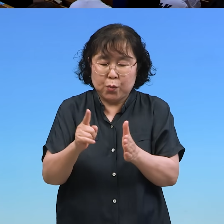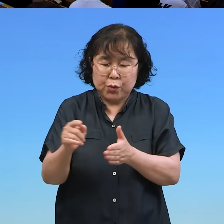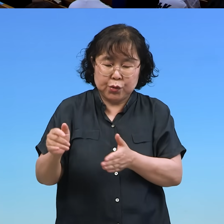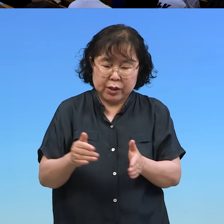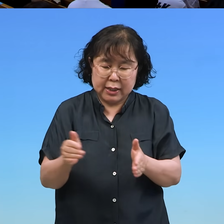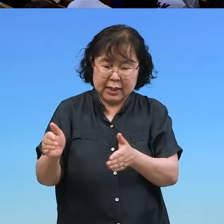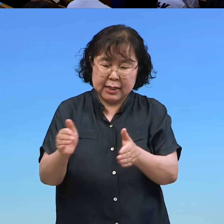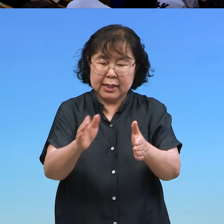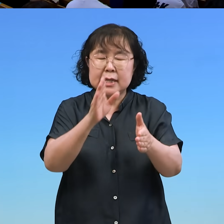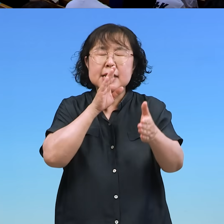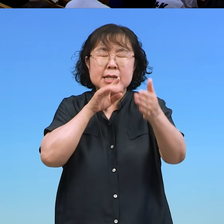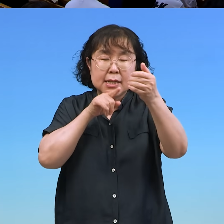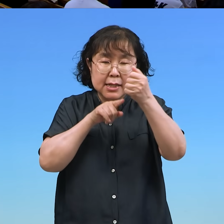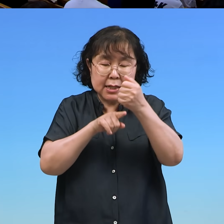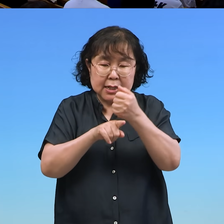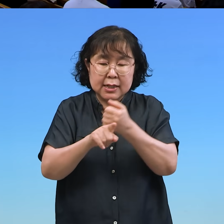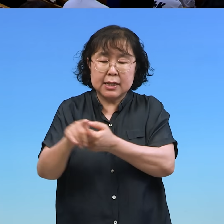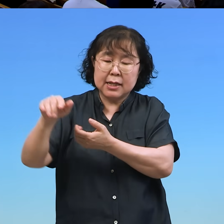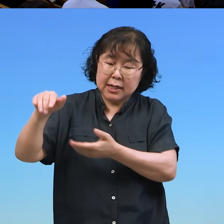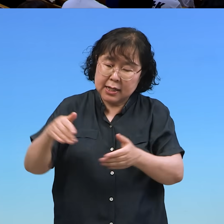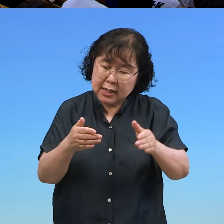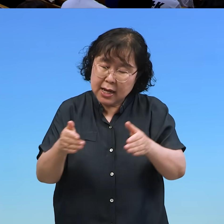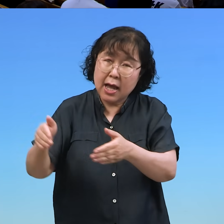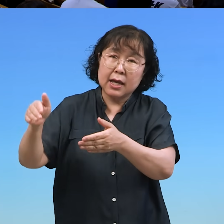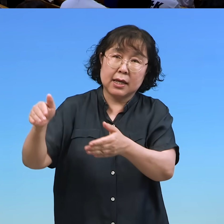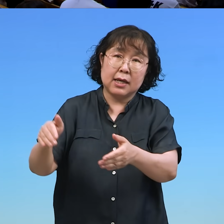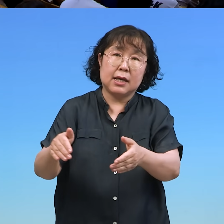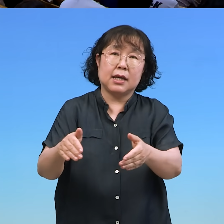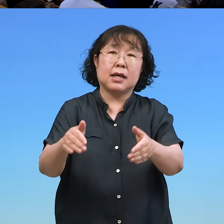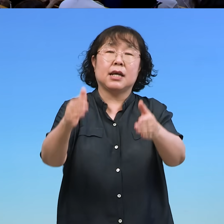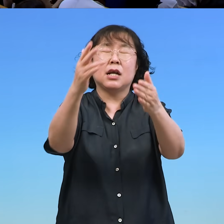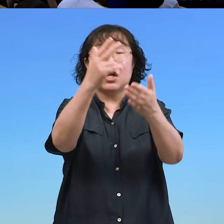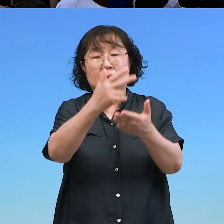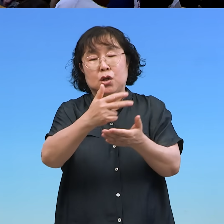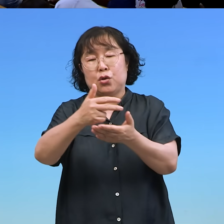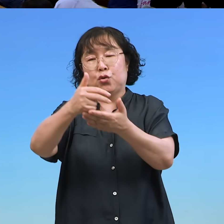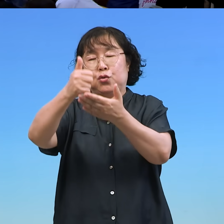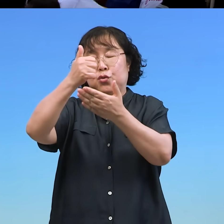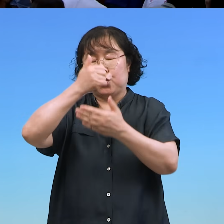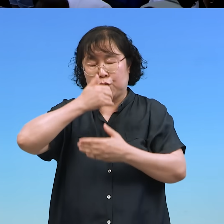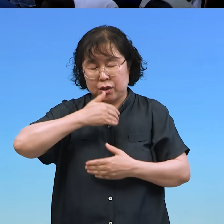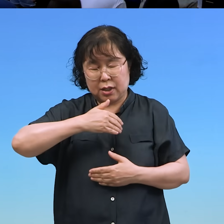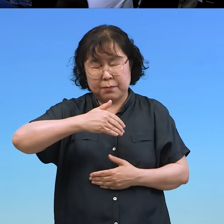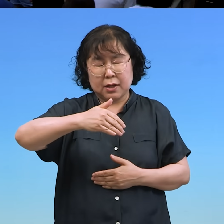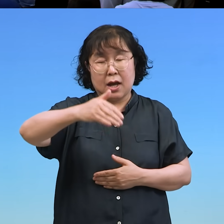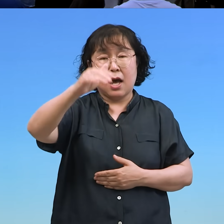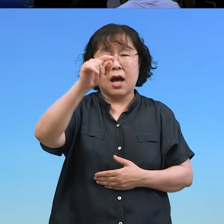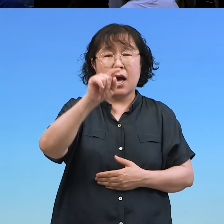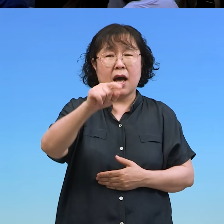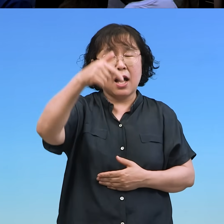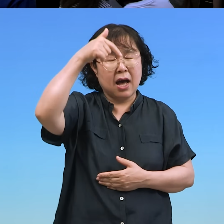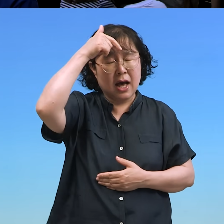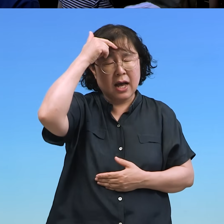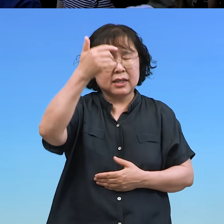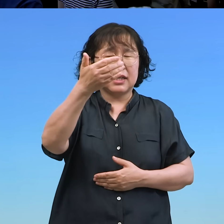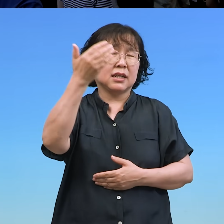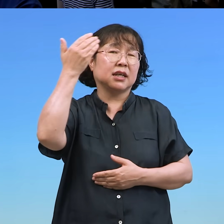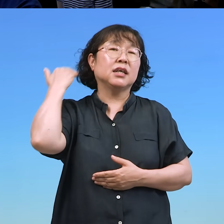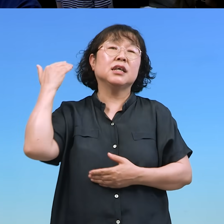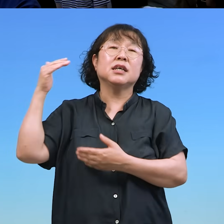좁은 이 길, 진리의 길, 우리가 자리에서 일어나셔서 하나님을 찬양합니다. 주님 가신